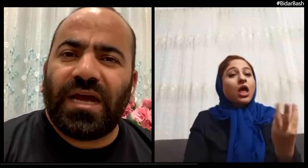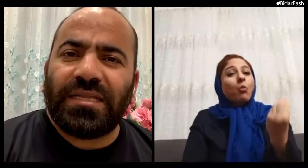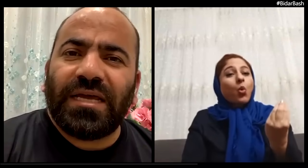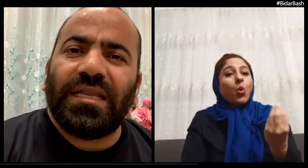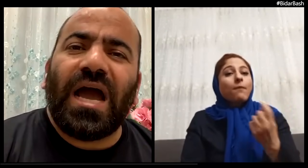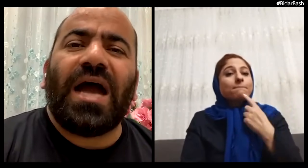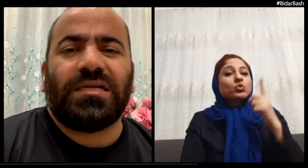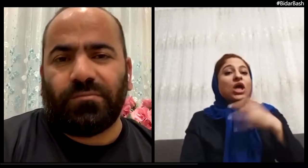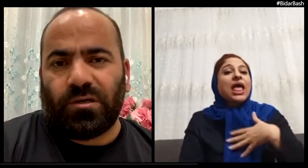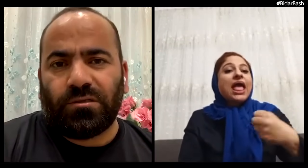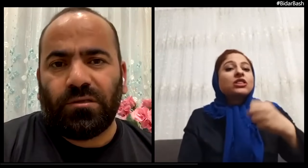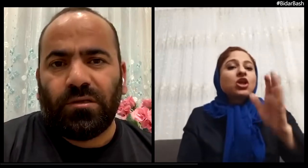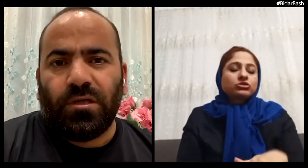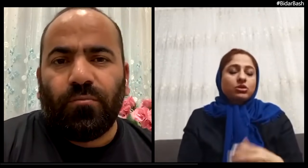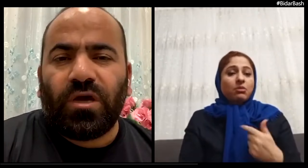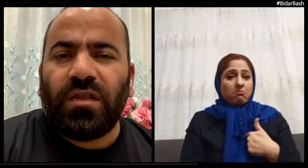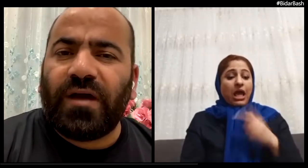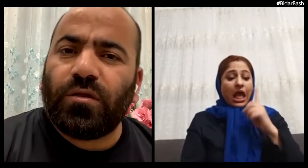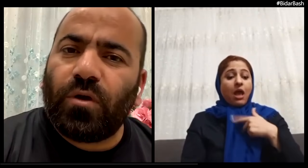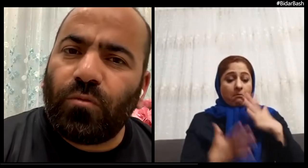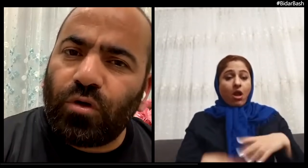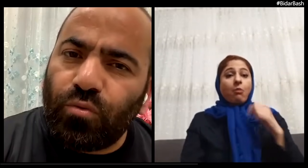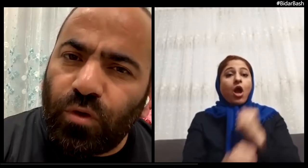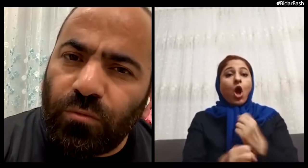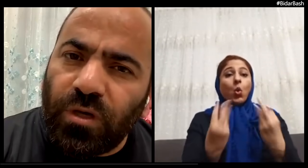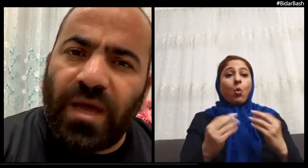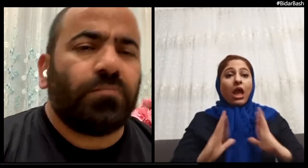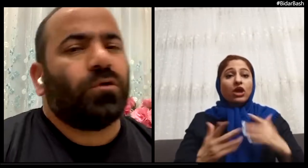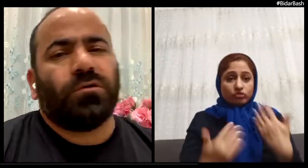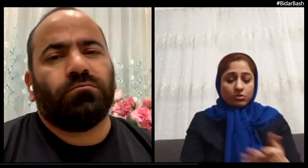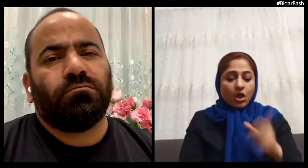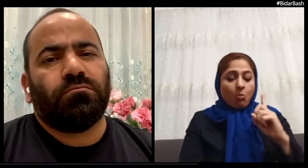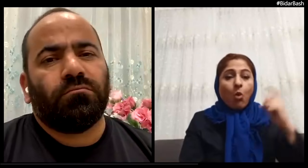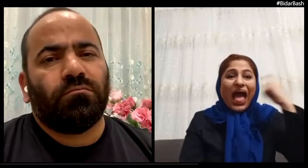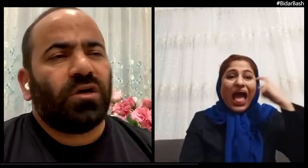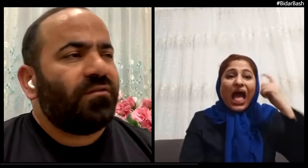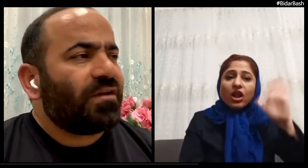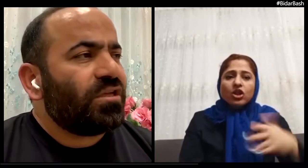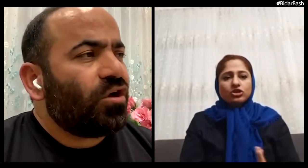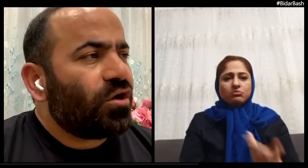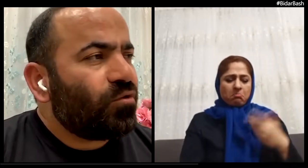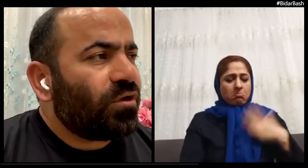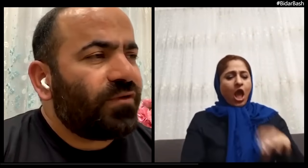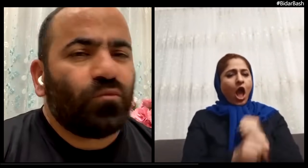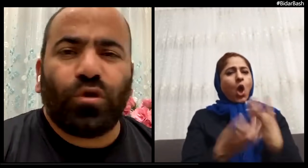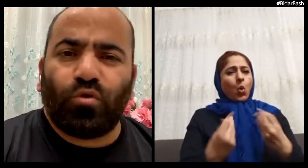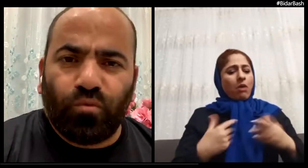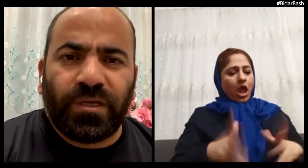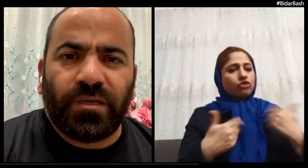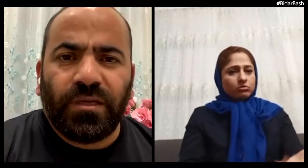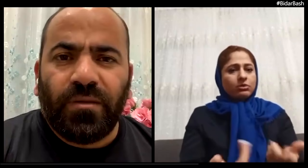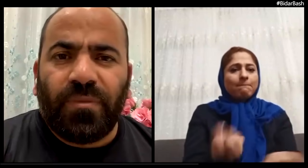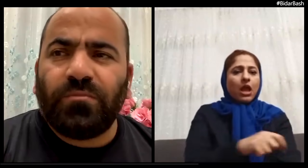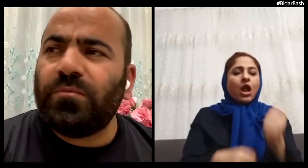خوبی کردن خیلی عقل میخواد، ما خیلی وقتا میخوام کار خوب کنیم، کار بد میکنیم، ما خیلی وقتا یه کارایی میکنیم فکر میکنیم